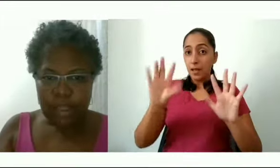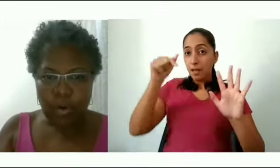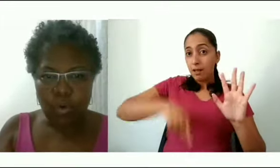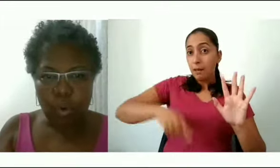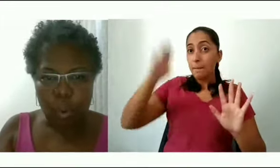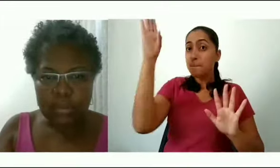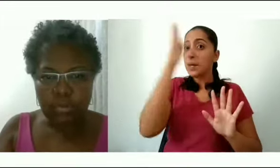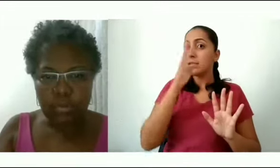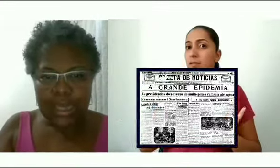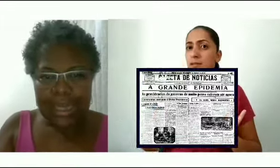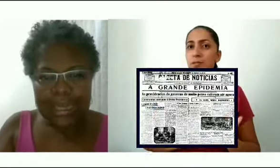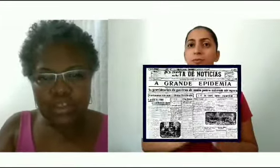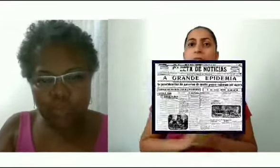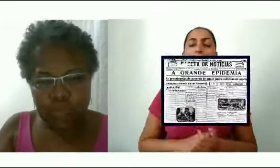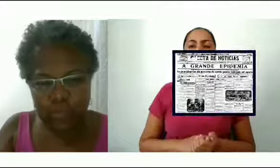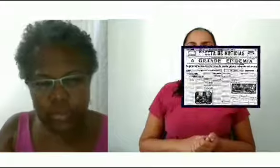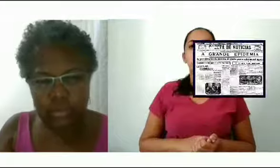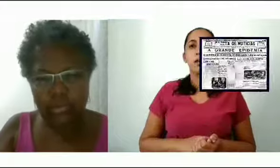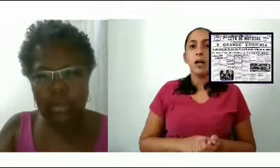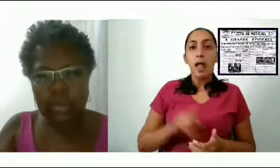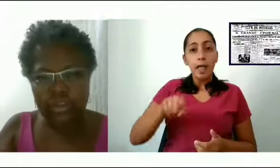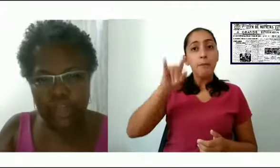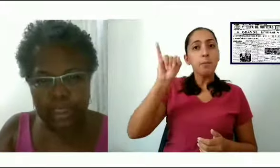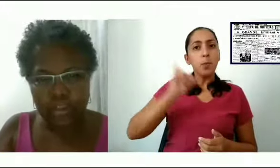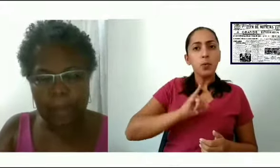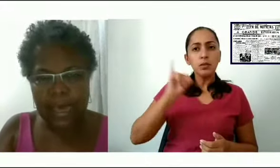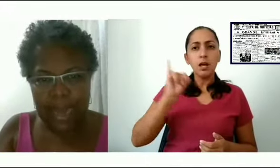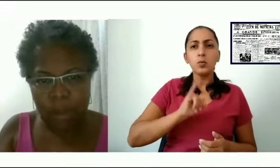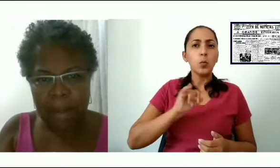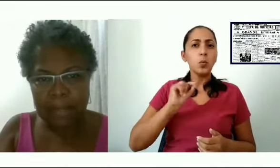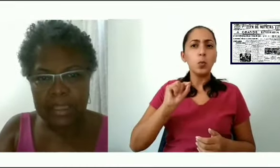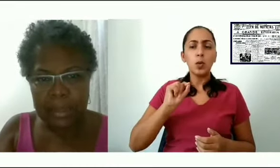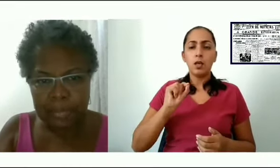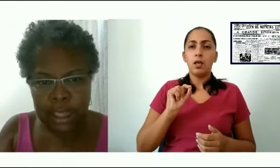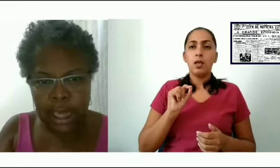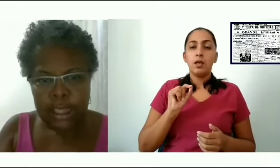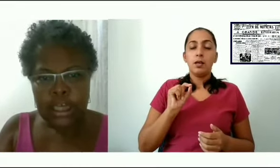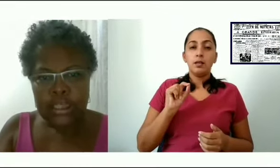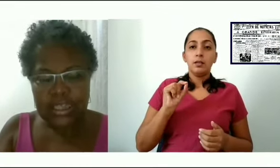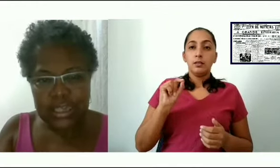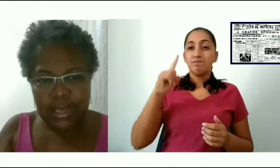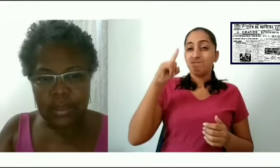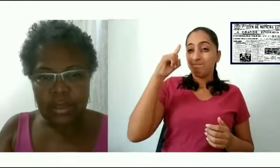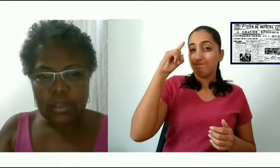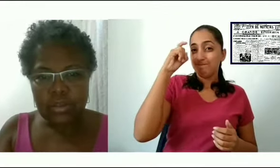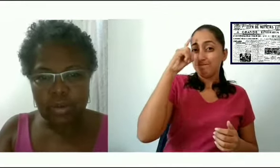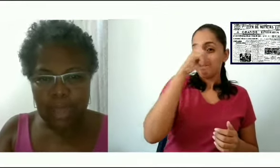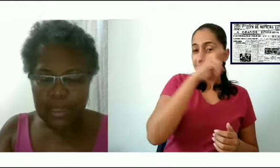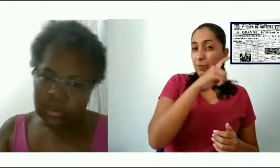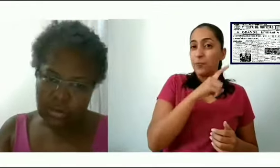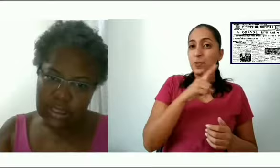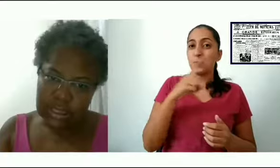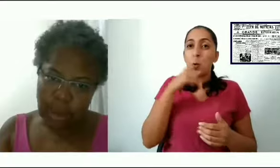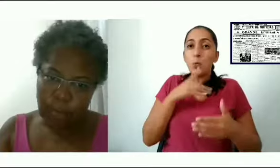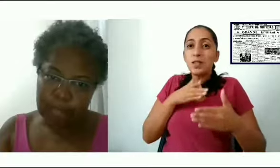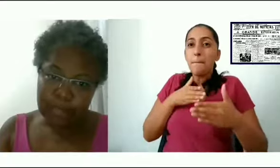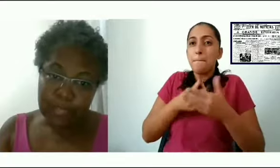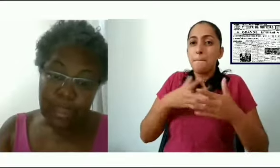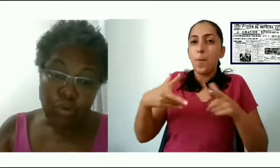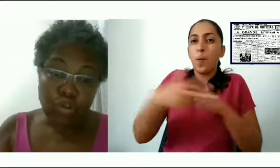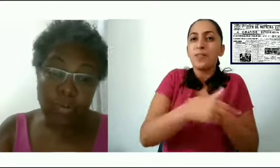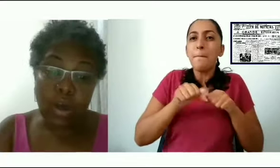mostrar o quanto é difícil a gente parar uma pandemia sem isolamento